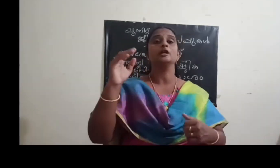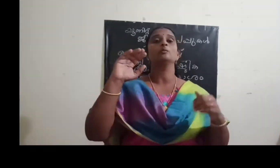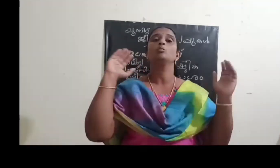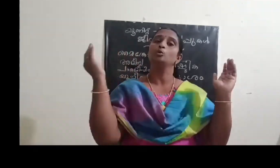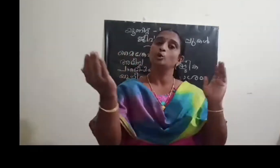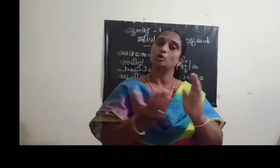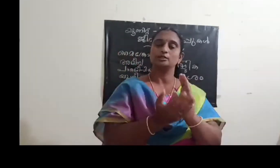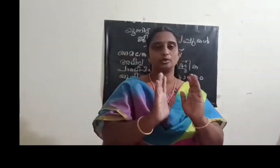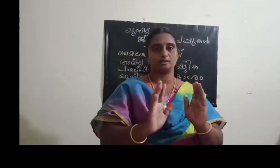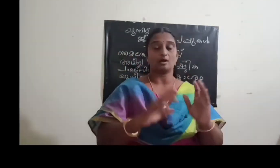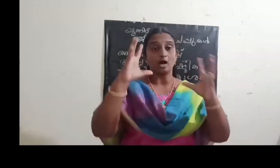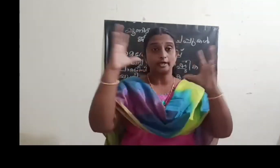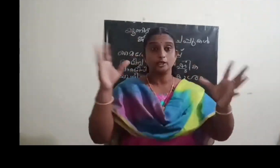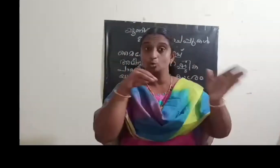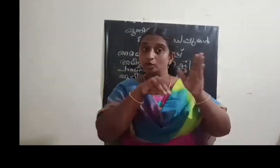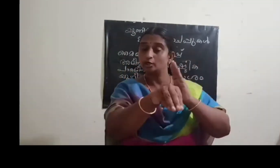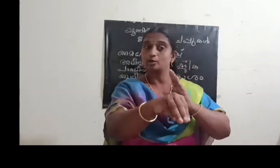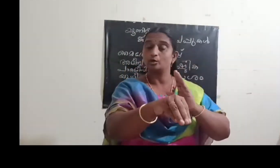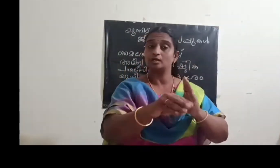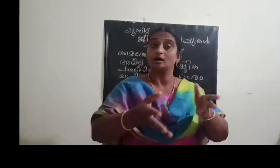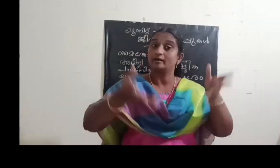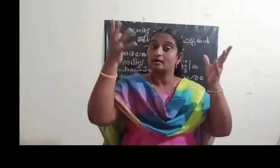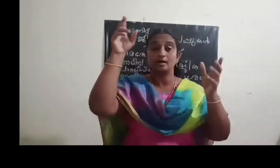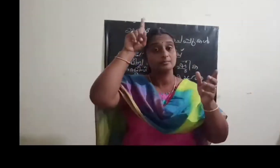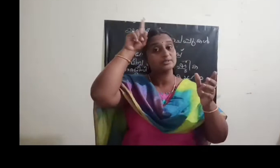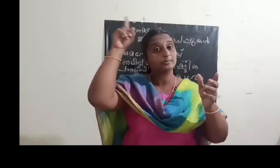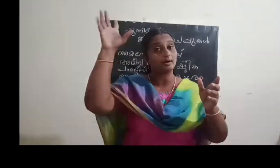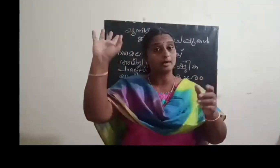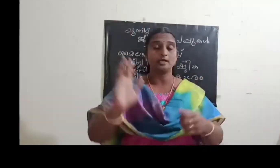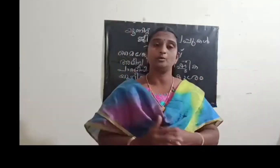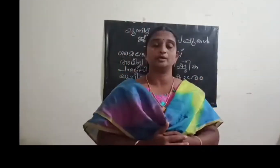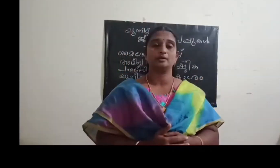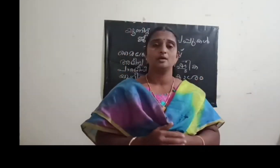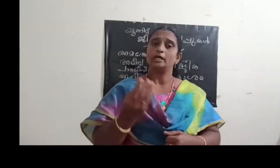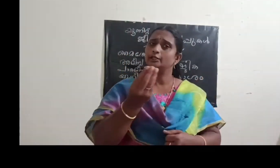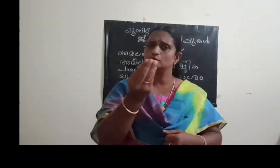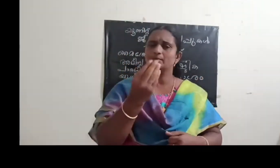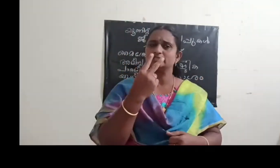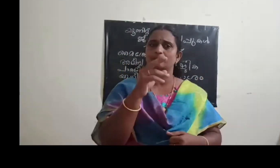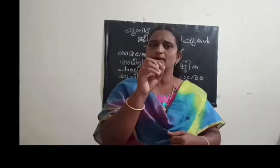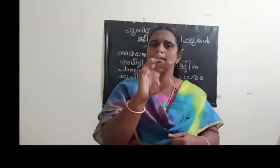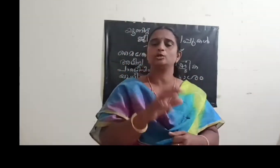ജീവികളും ഭൂലോകത്തുണ്ട്. കാട്ടിൻ്റെ ഉള്ളിലൊക്കെയുള്ള ധാരാളം മൃഗങ്ങളെല്ലാം ഉണ്ട്, അതിനെയൊന്നും നമ്മൾ ചിലപ്പോൾ